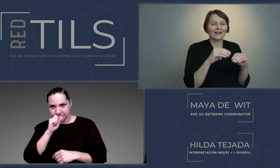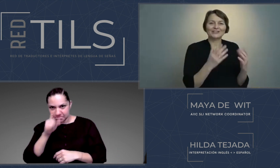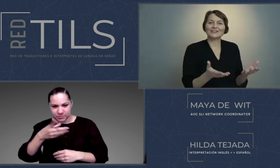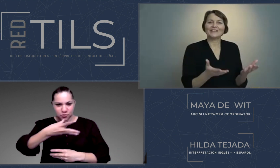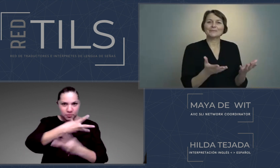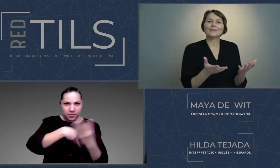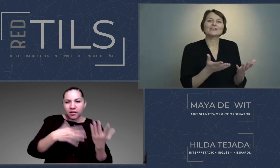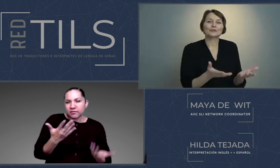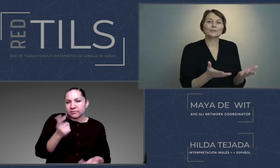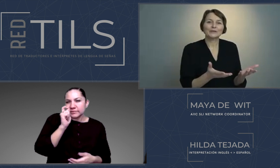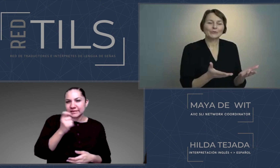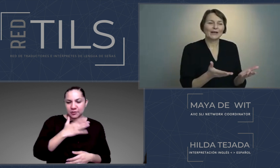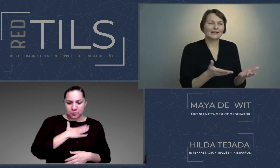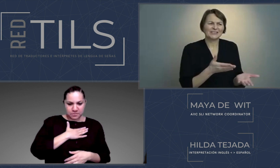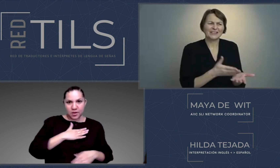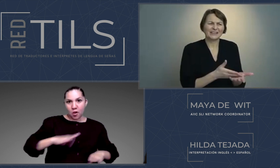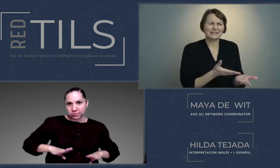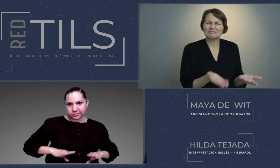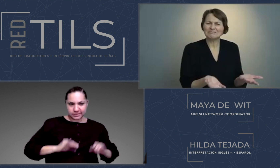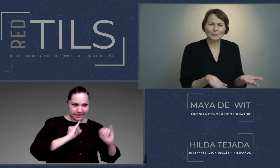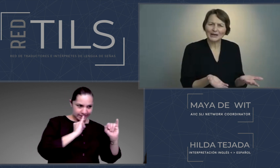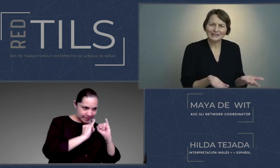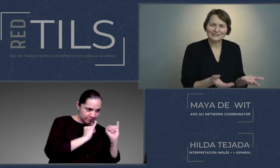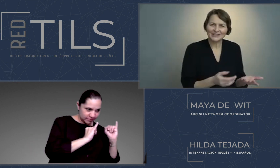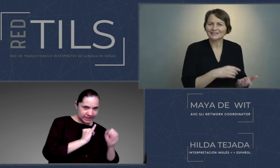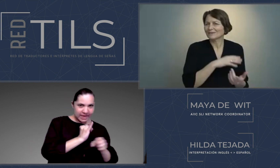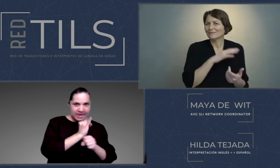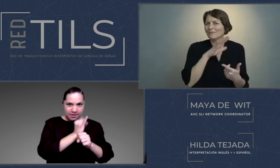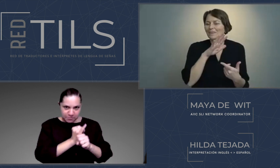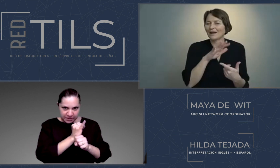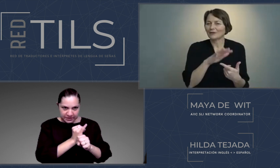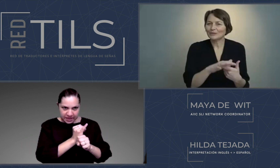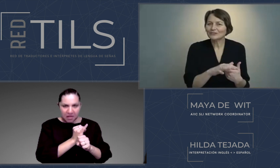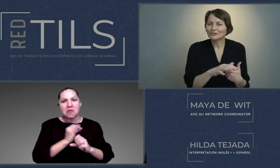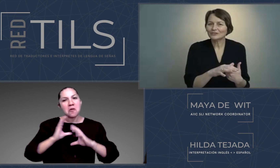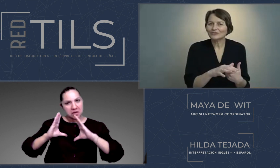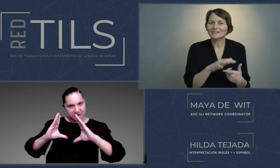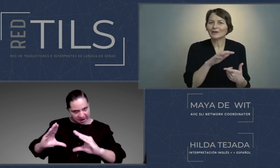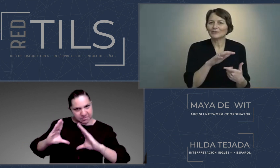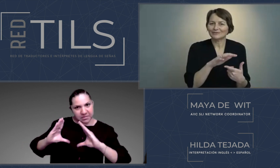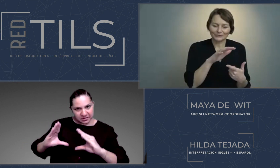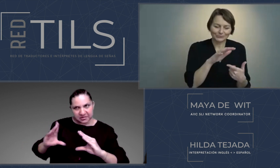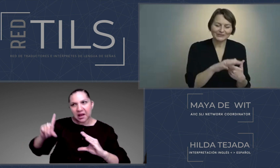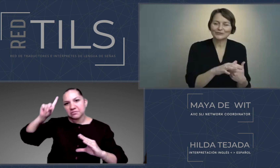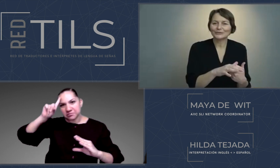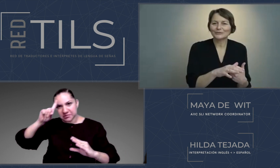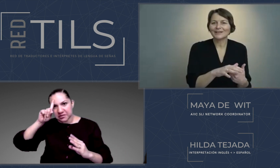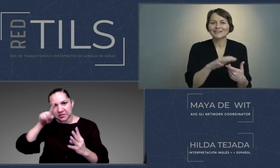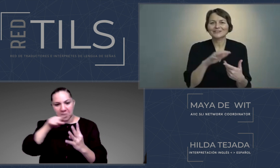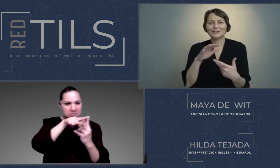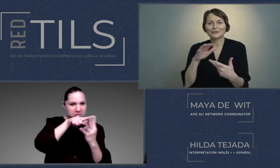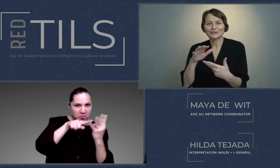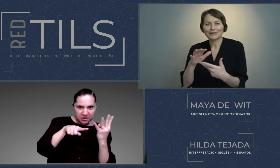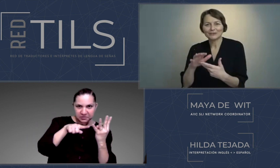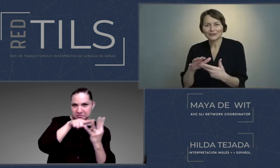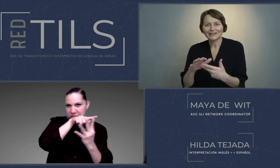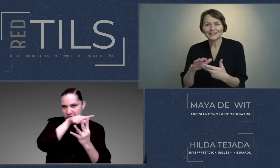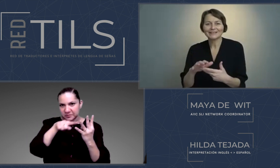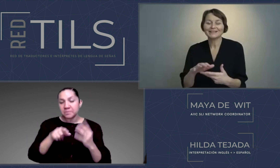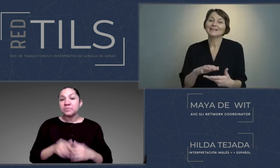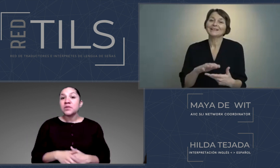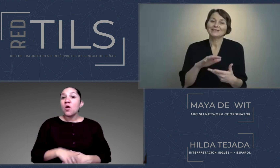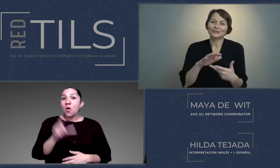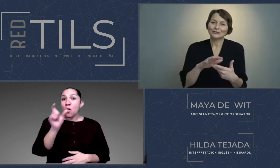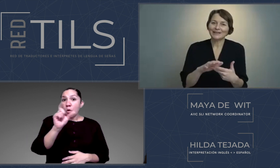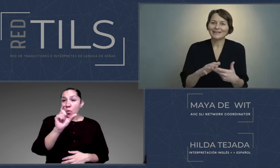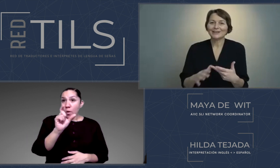mezclando una cosa con otra todo el tiempo. Entonces, cuando veo, eh, cuando estoy interpretando,